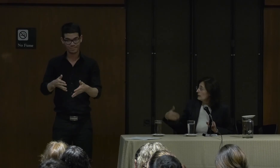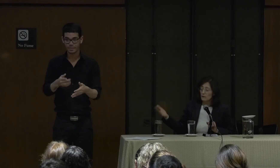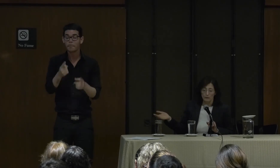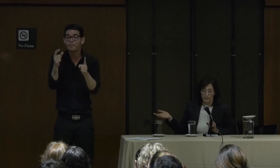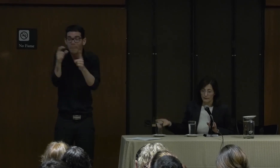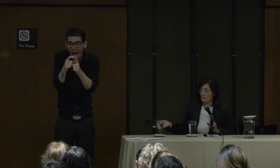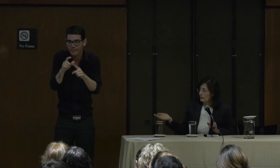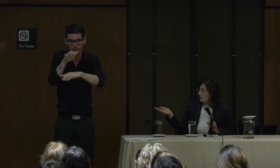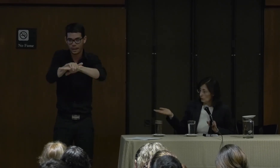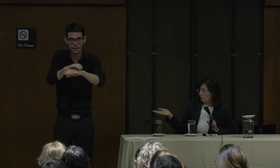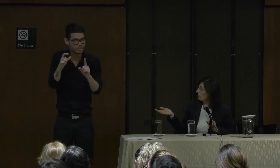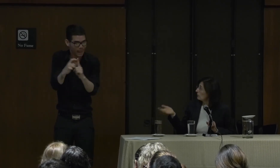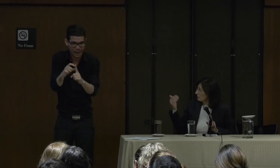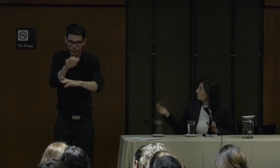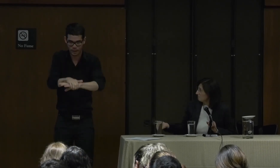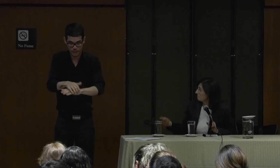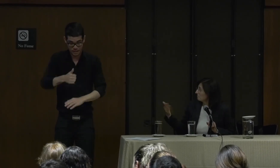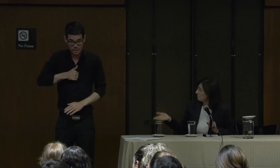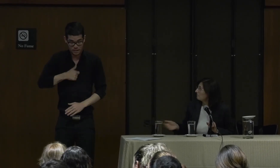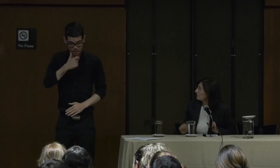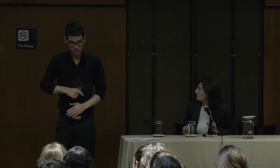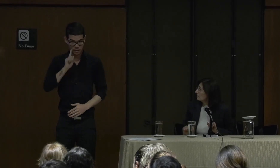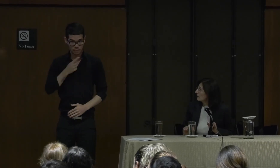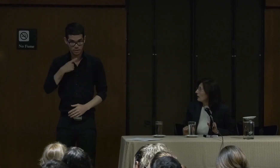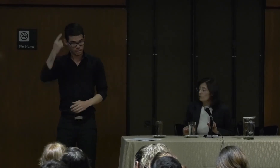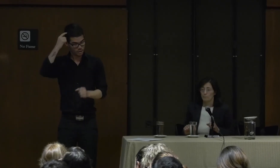Cuando veían pares de palabras como